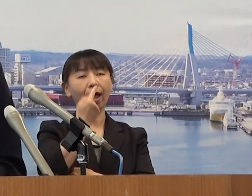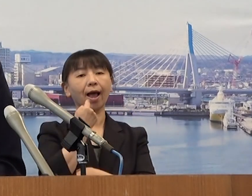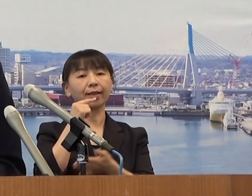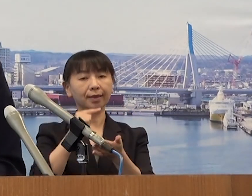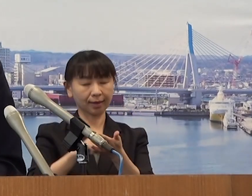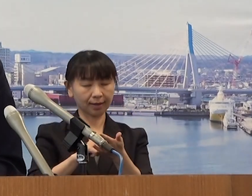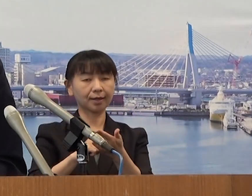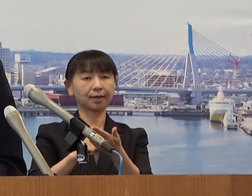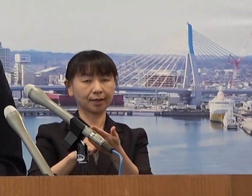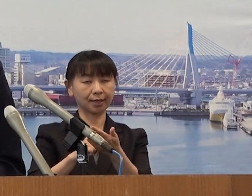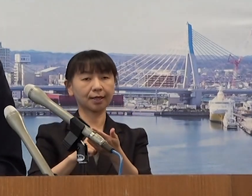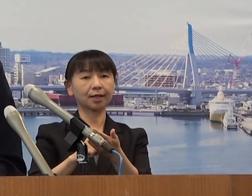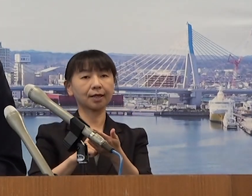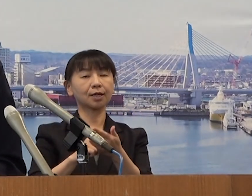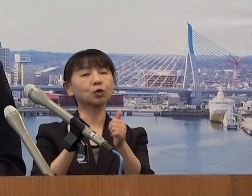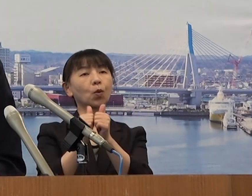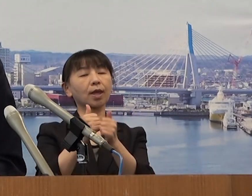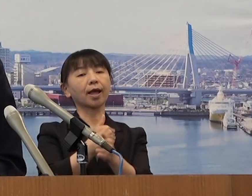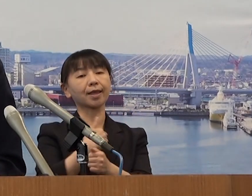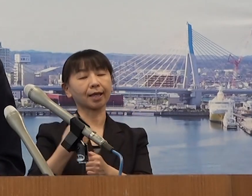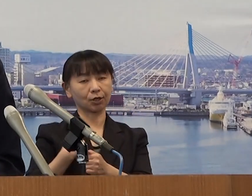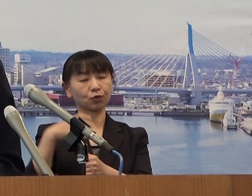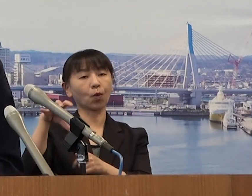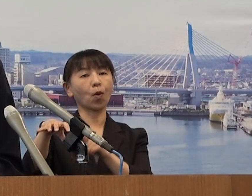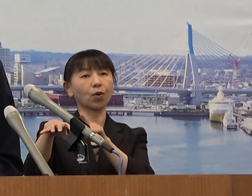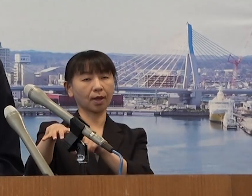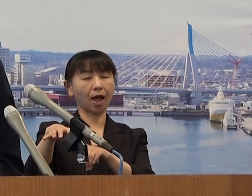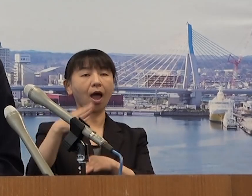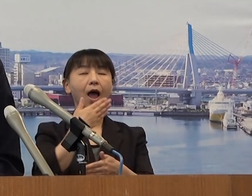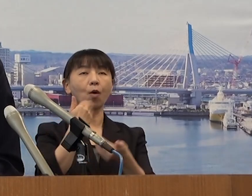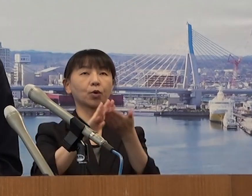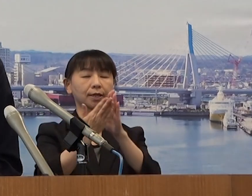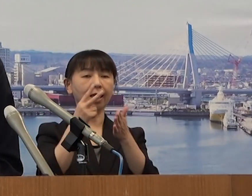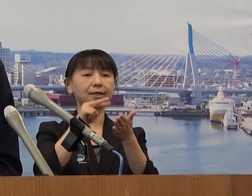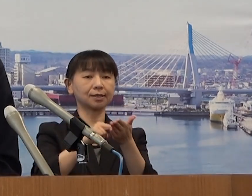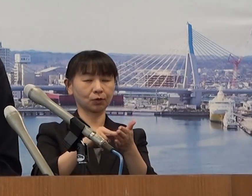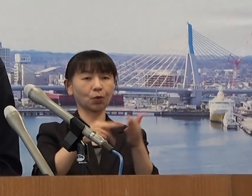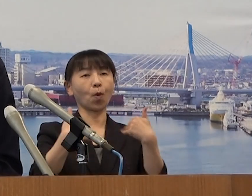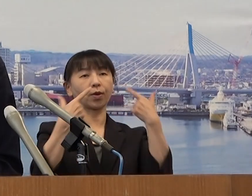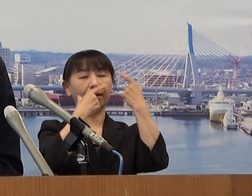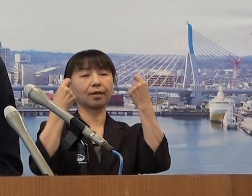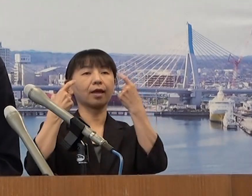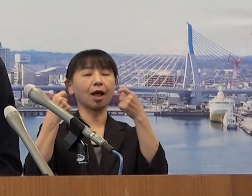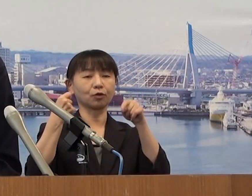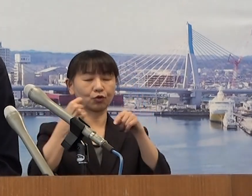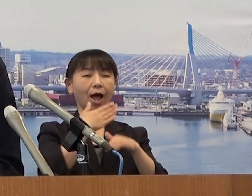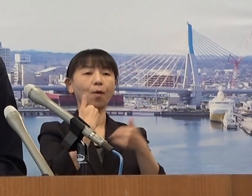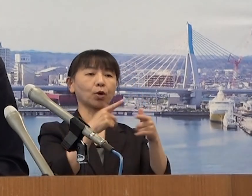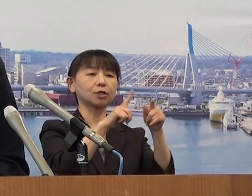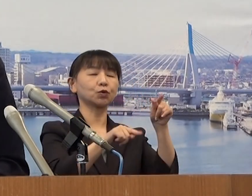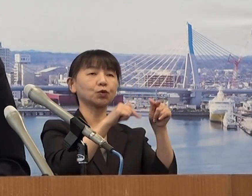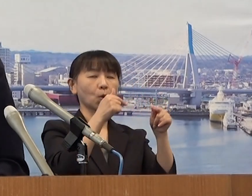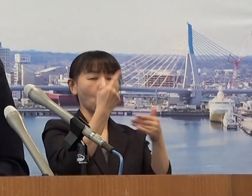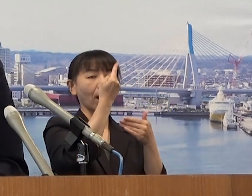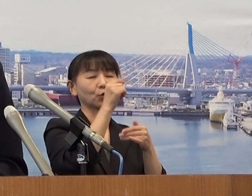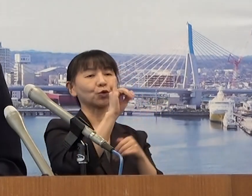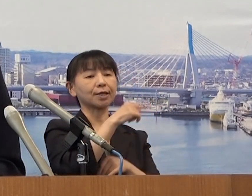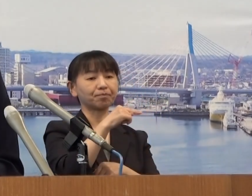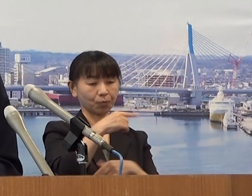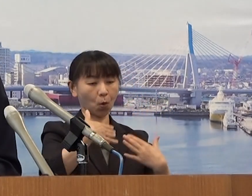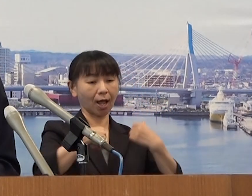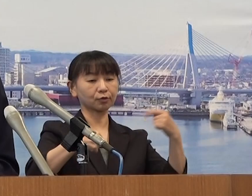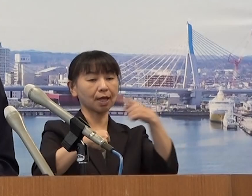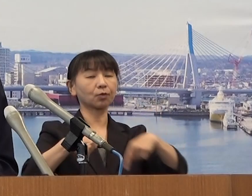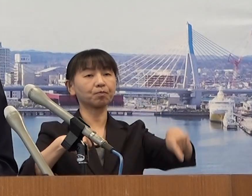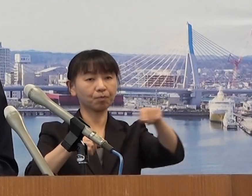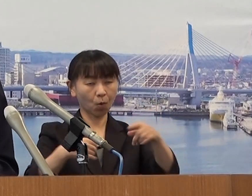相談できるコーナーのほか、青森県立保健大学と青森中央学院大学の学生も